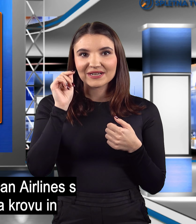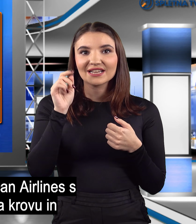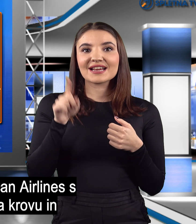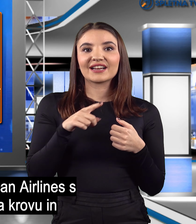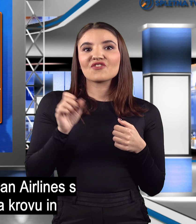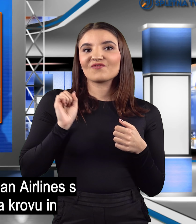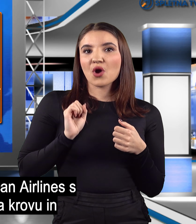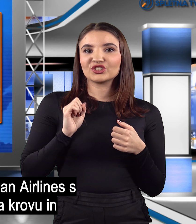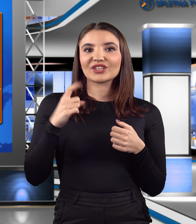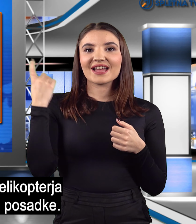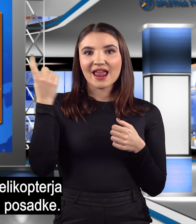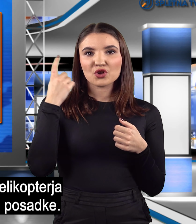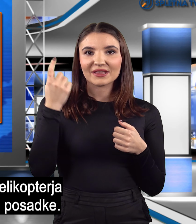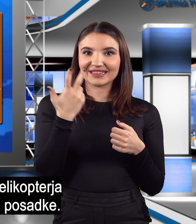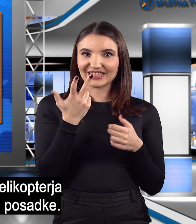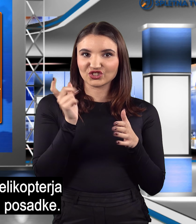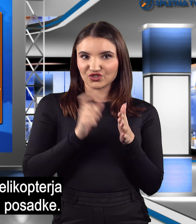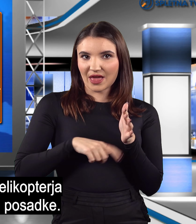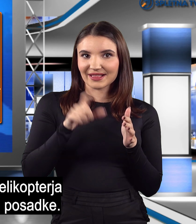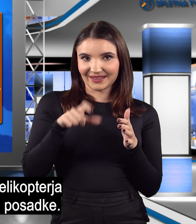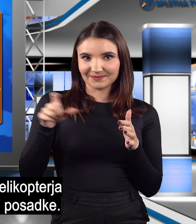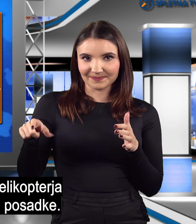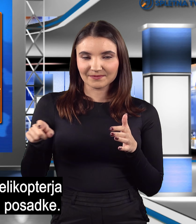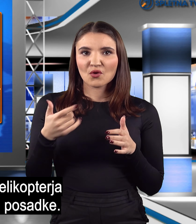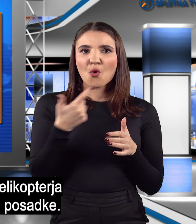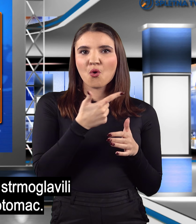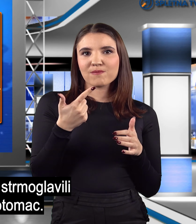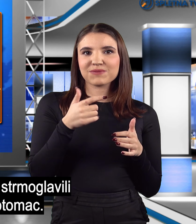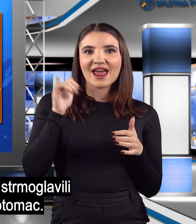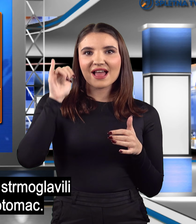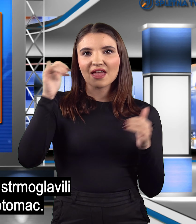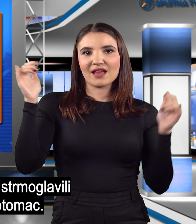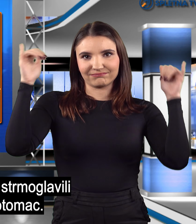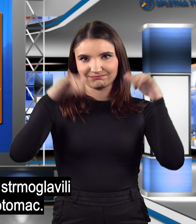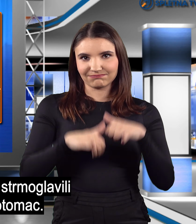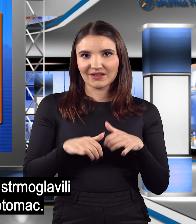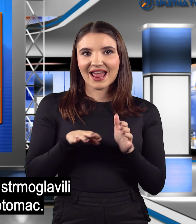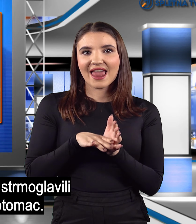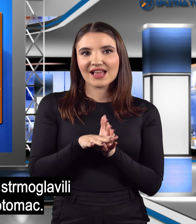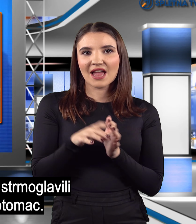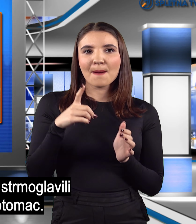in vojaškega helikopterja s 3 člani posadke. Obe letali sta strmoglavili v reko Potomac.